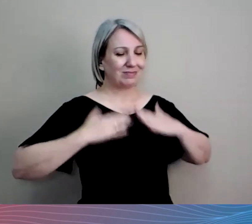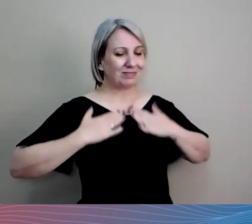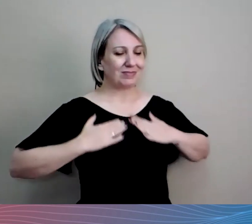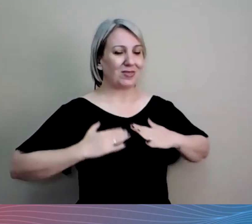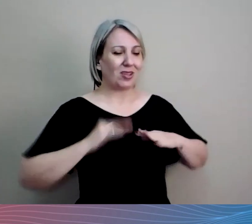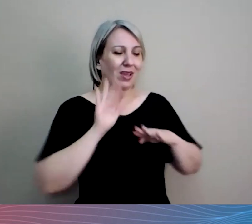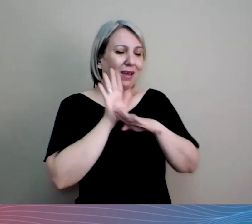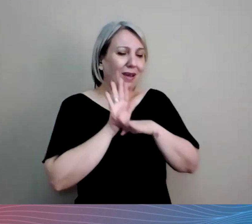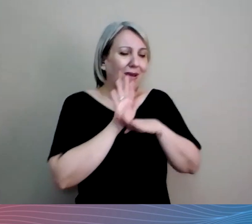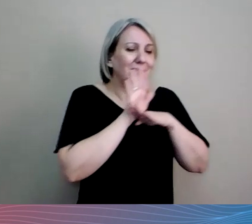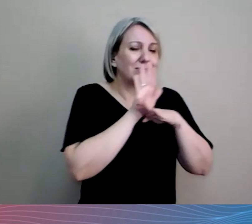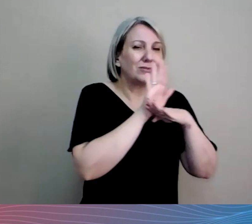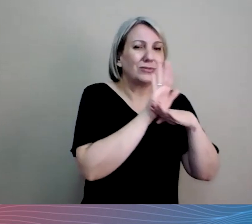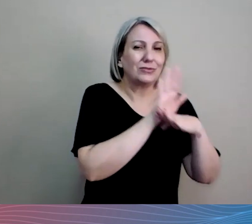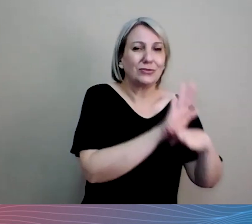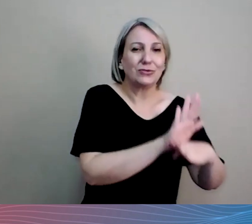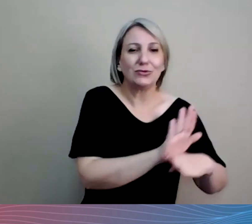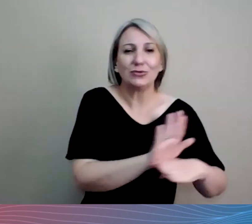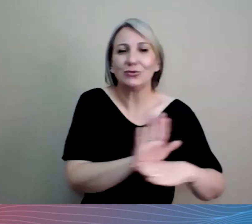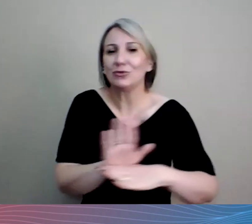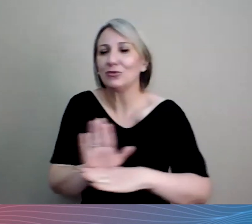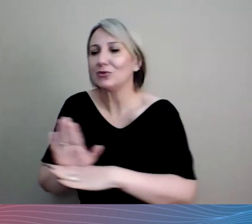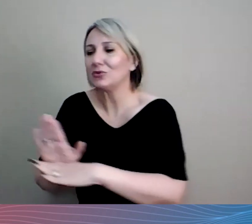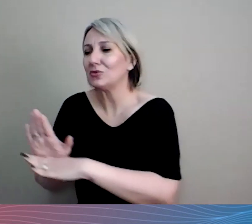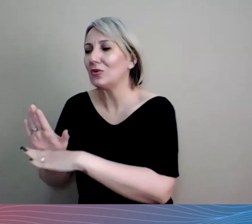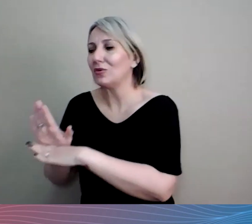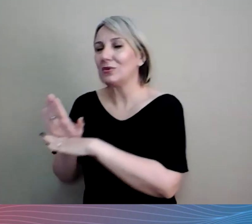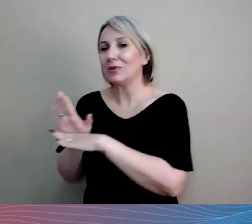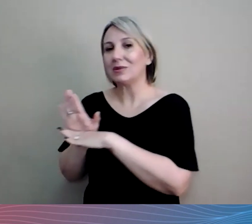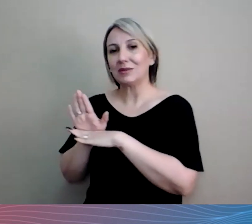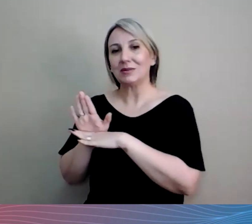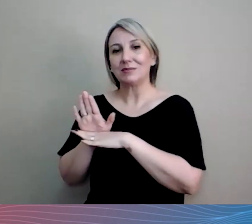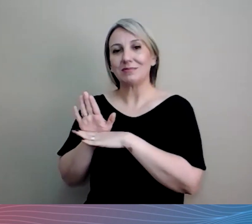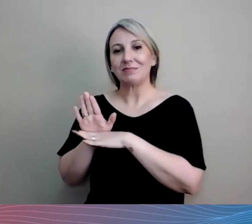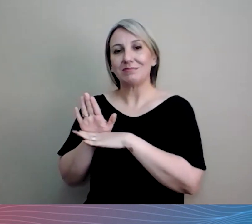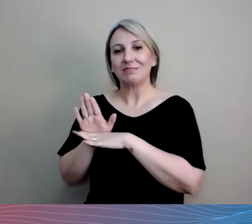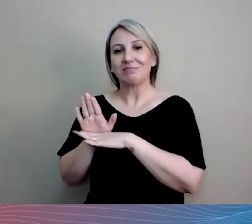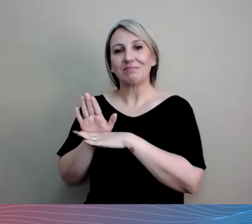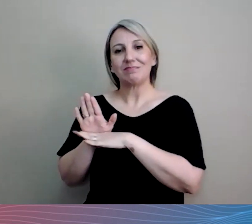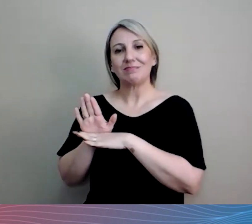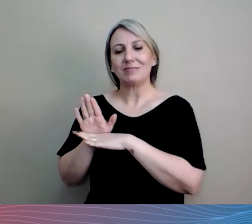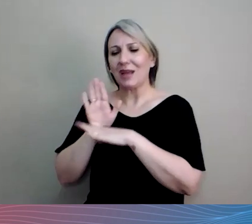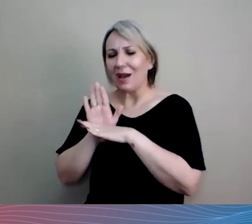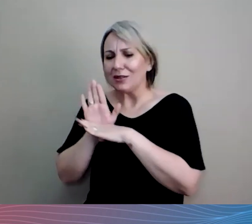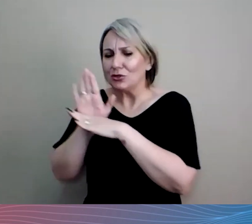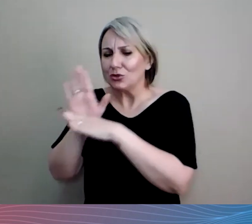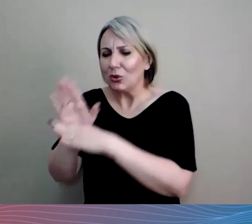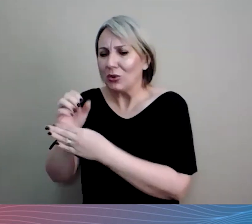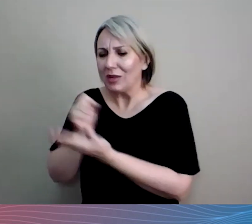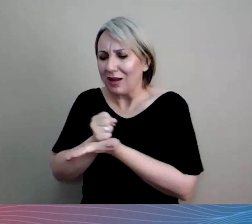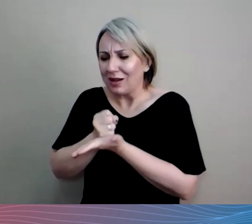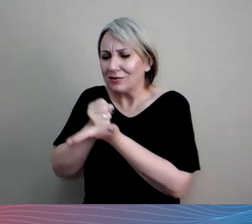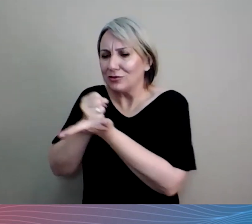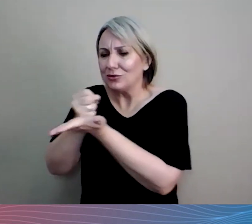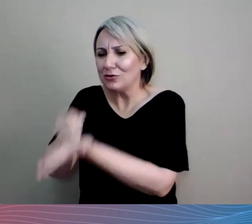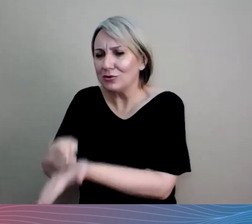suportai-vos uns aos outros. De novo, essa palavra suportar, que é sustentar uns aos outros. Irmãos, só conseguimos, aqui